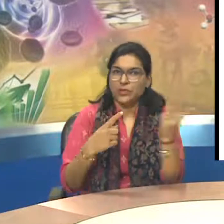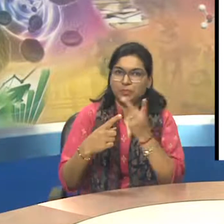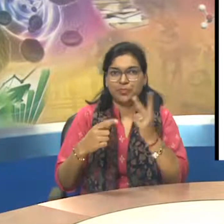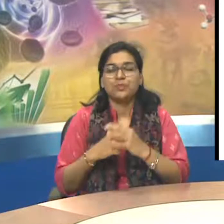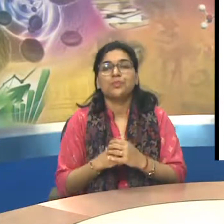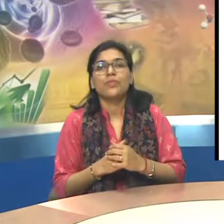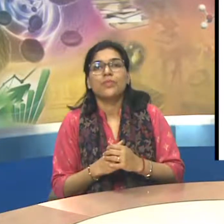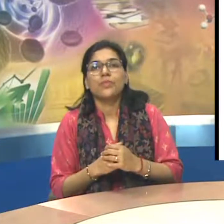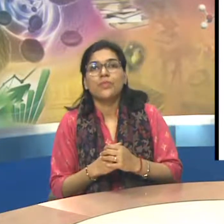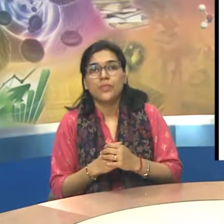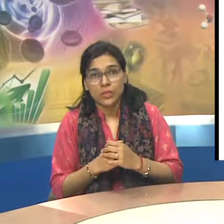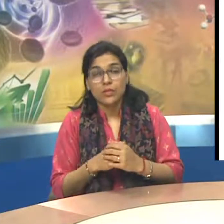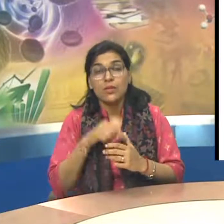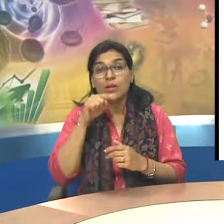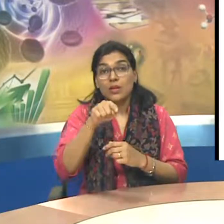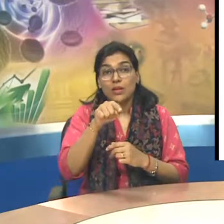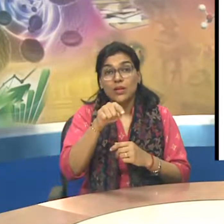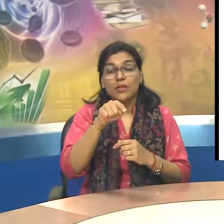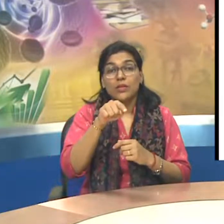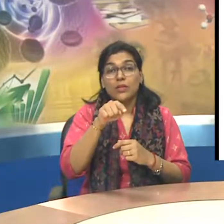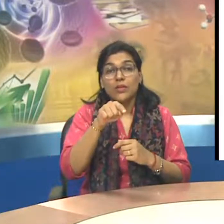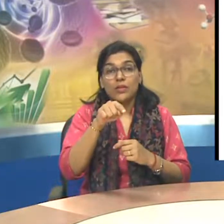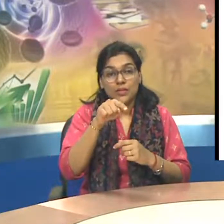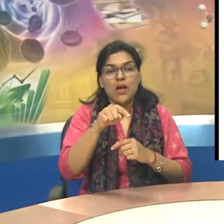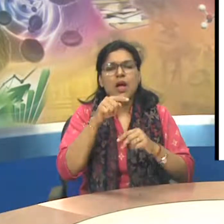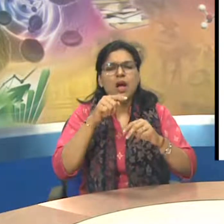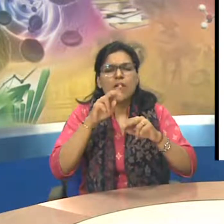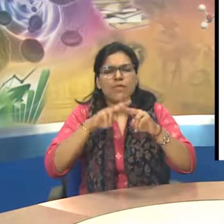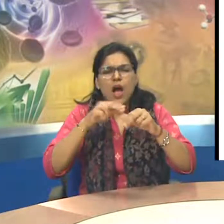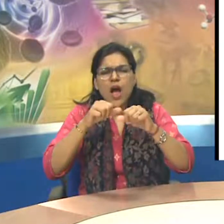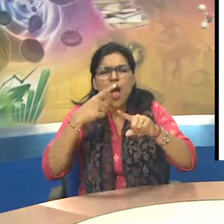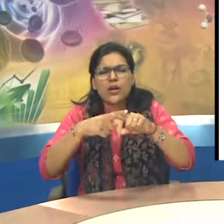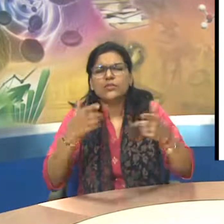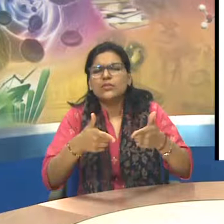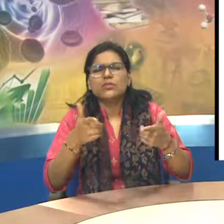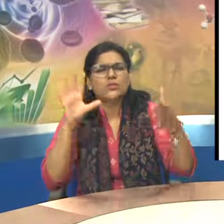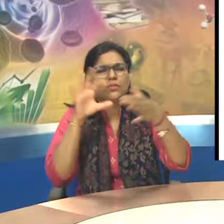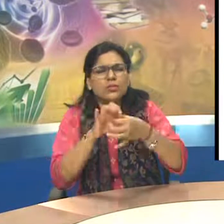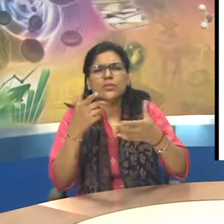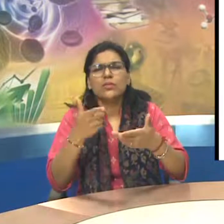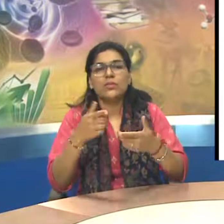facsmile is an electronic device